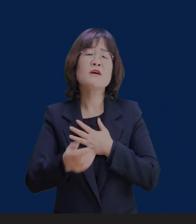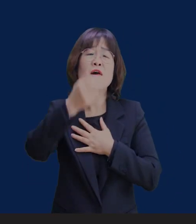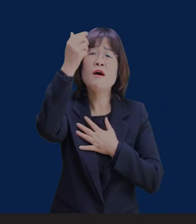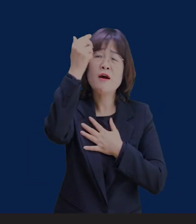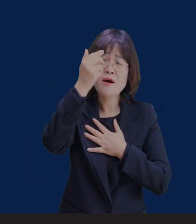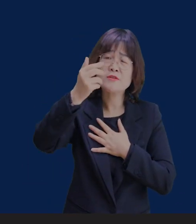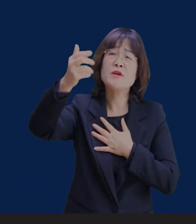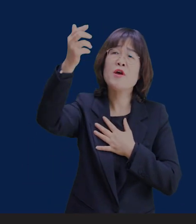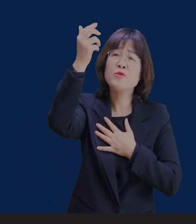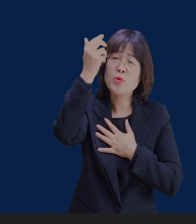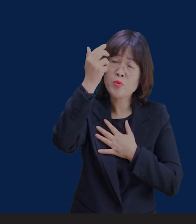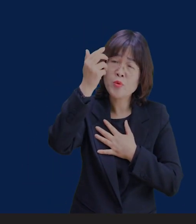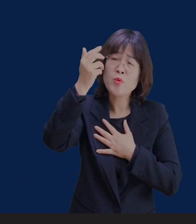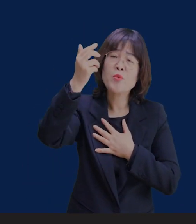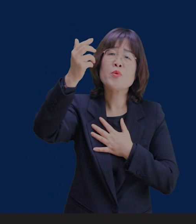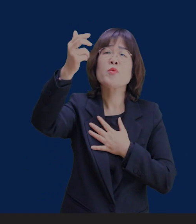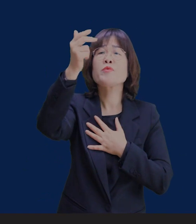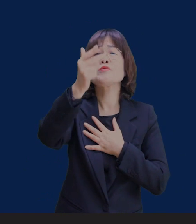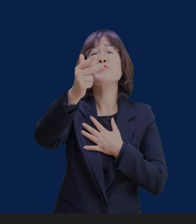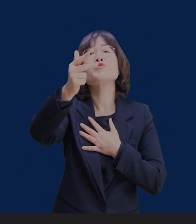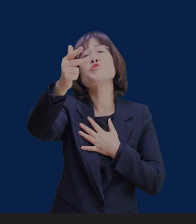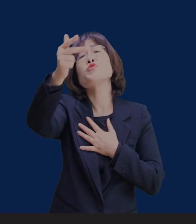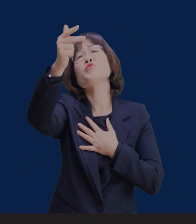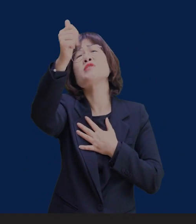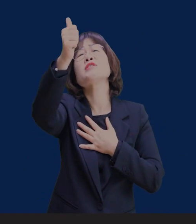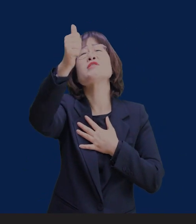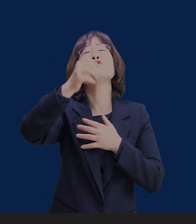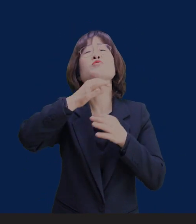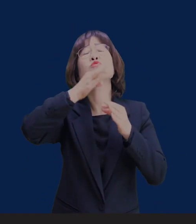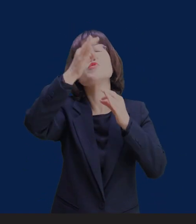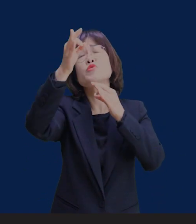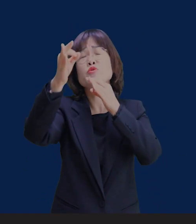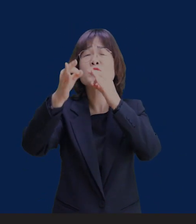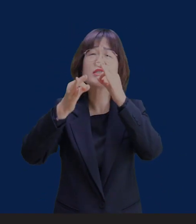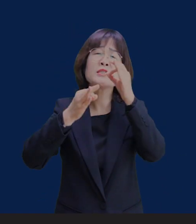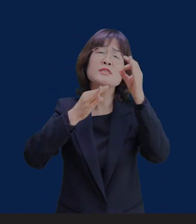영혼, 목마른 나의 영혼 주를